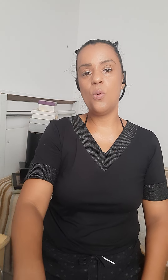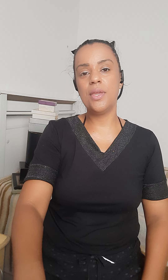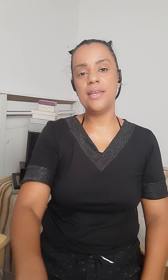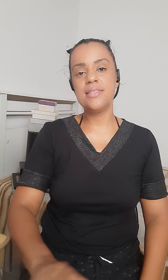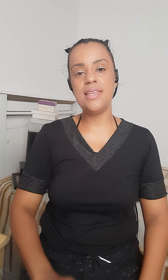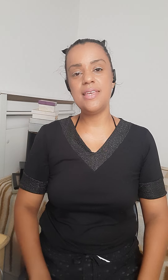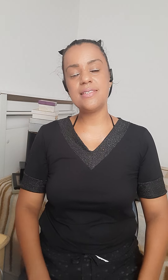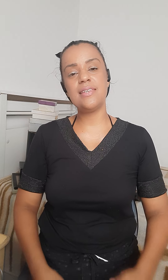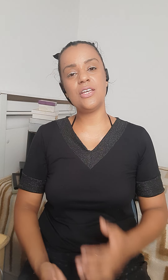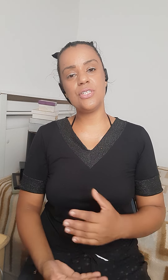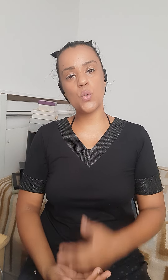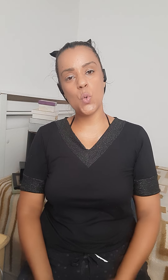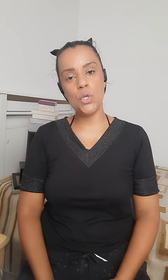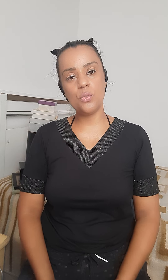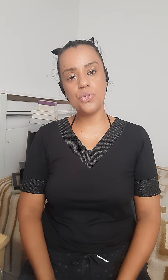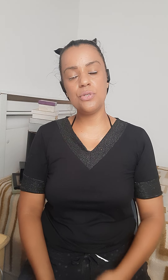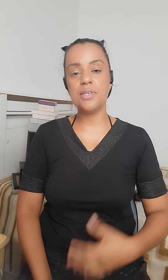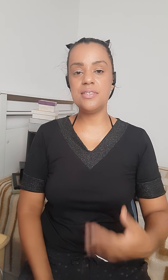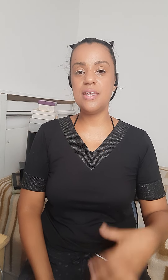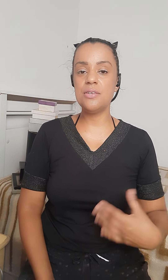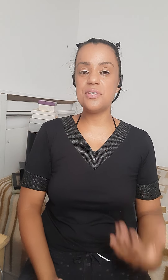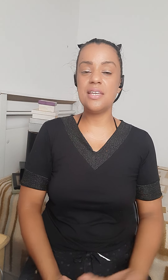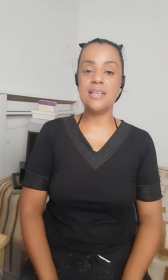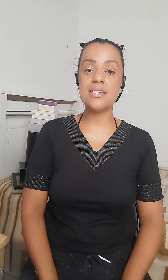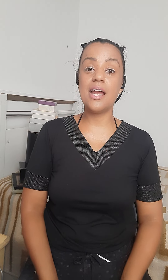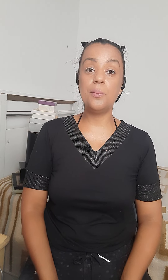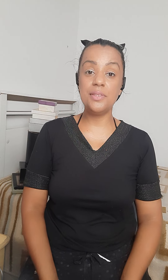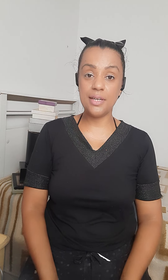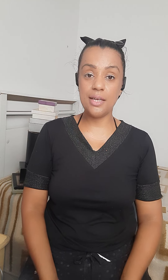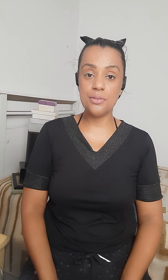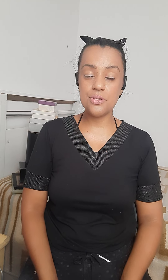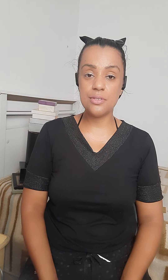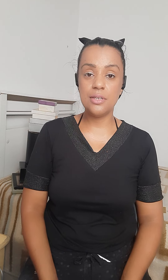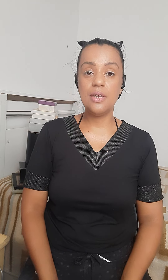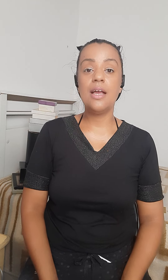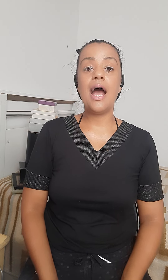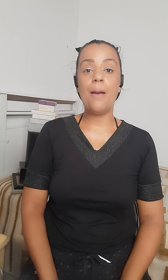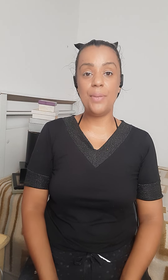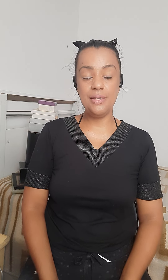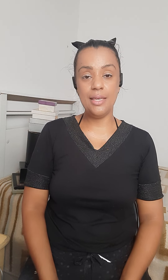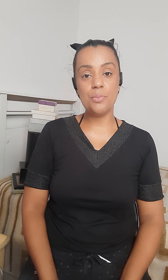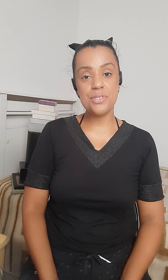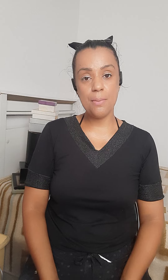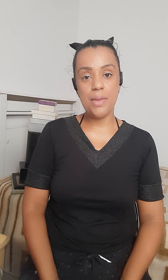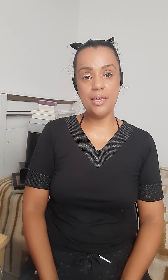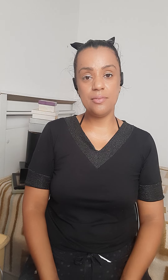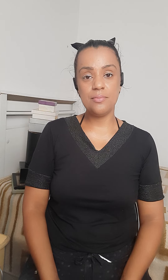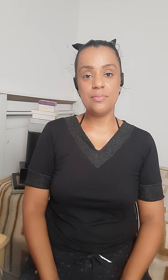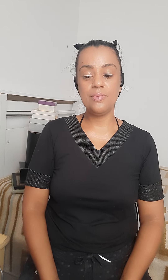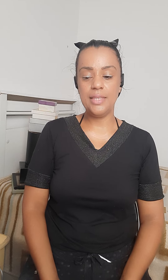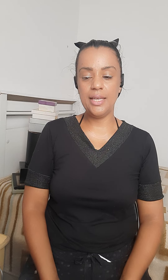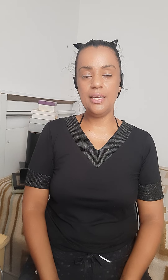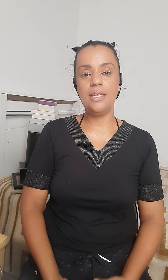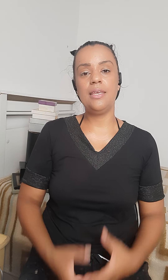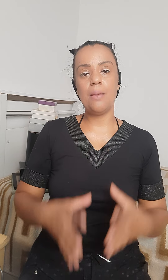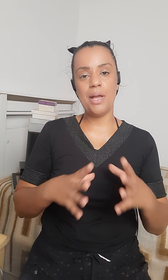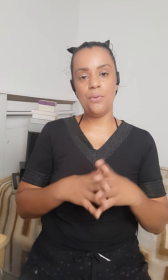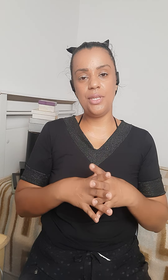que seria sinais icônicos e o que seriam sinais arbitrários? Aprendemos também, né? Que a maioria